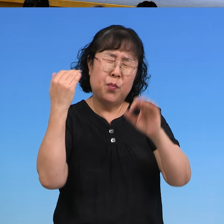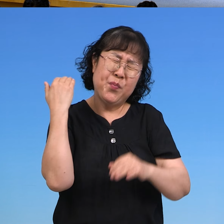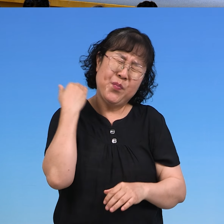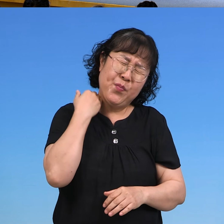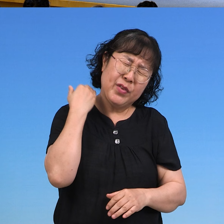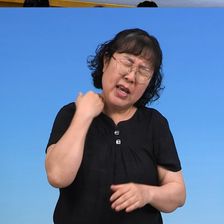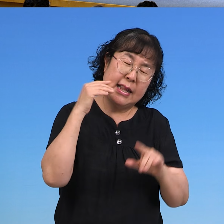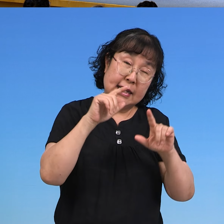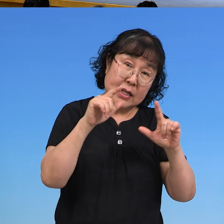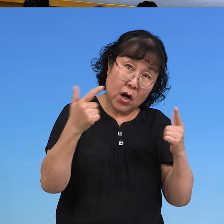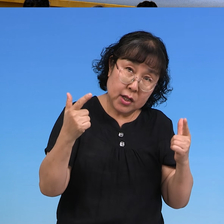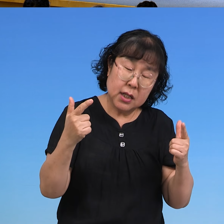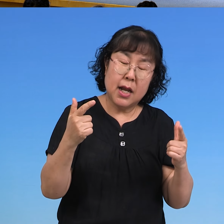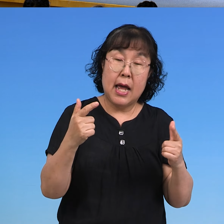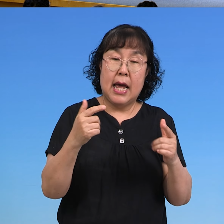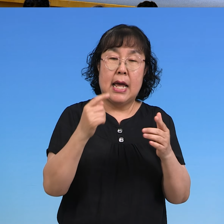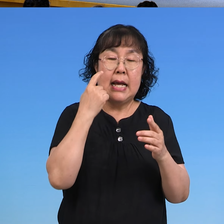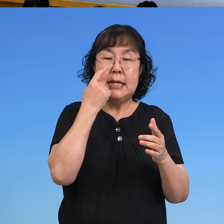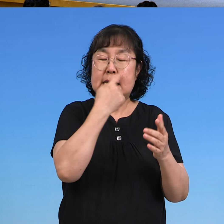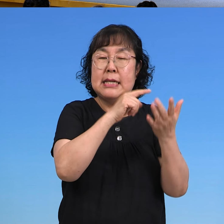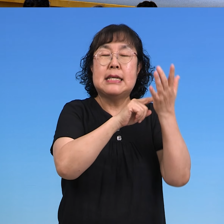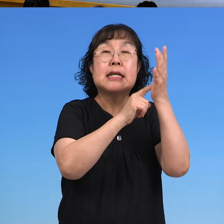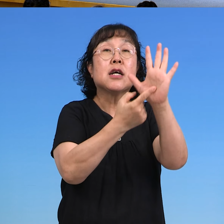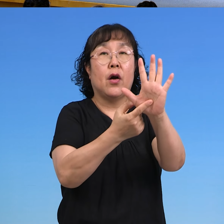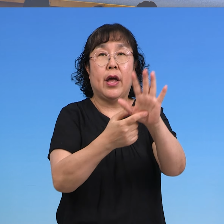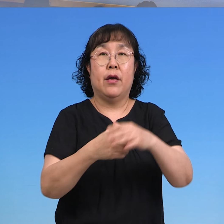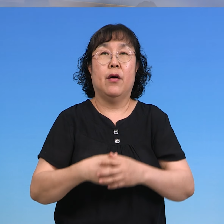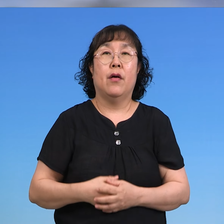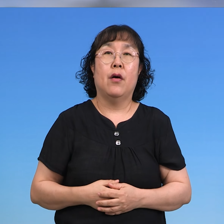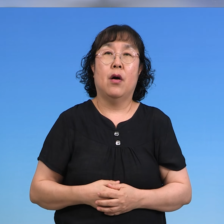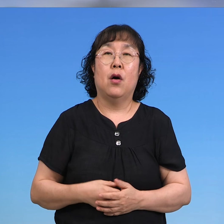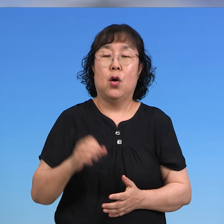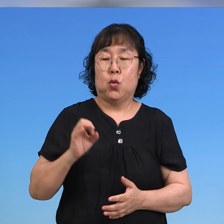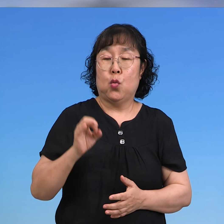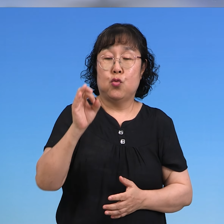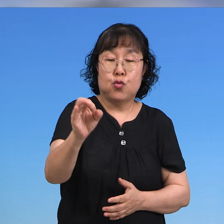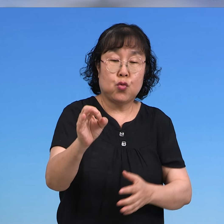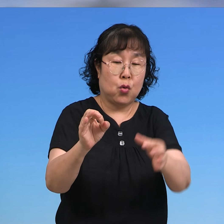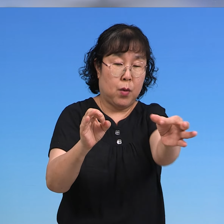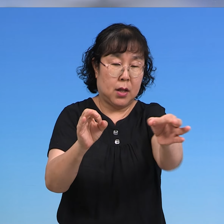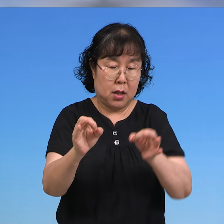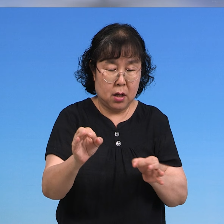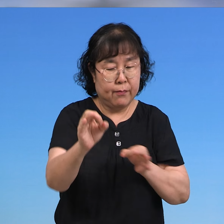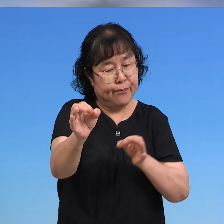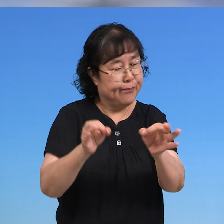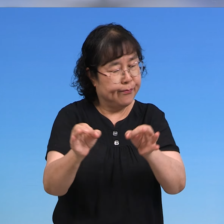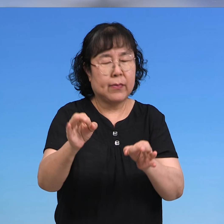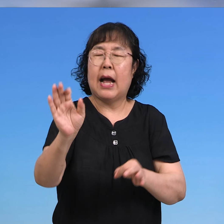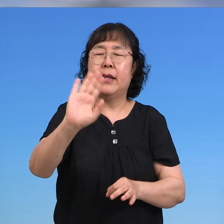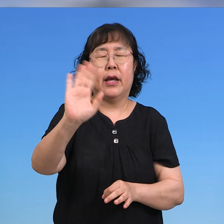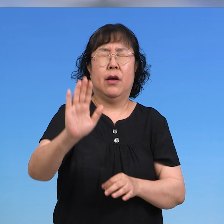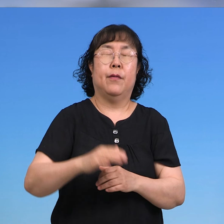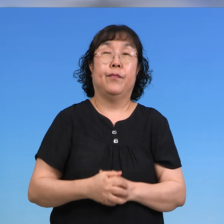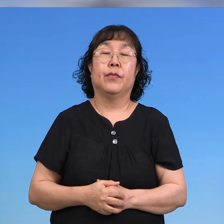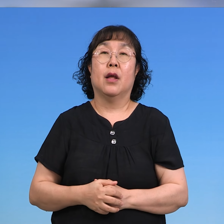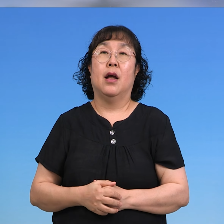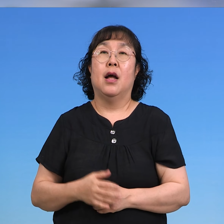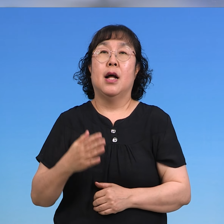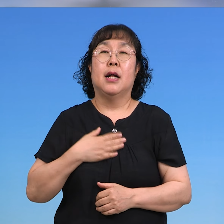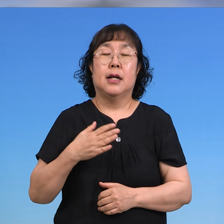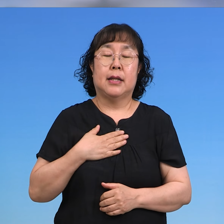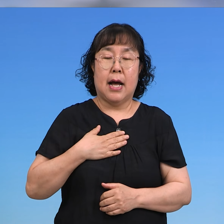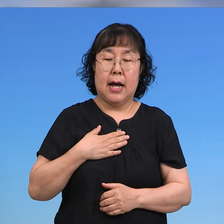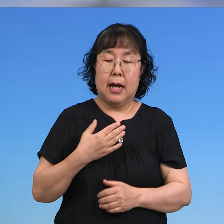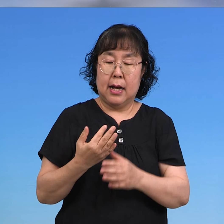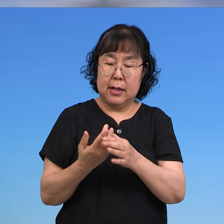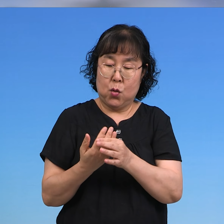믿음은 현찰로 거래하는 게 아니에요. 아직 내 손에 우리 아빠가 약속한 20만 원 안